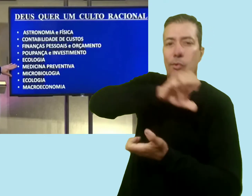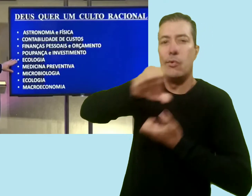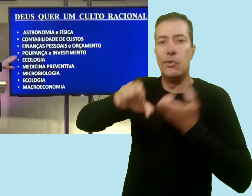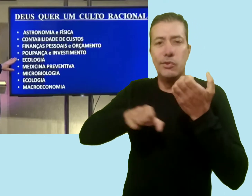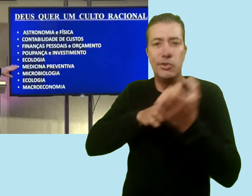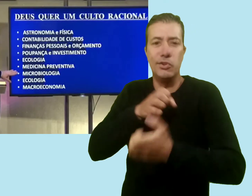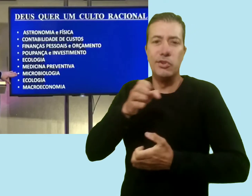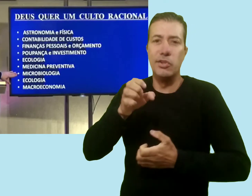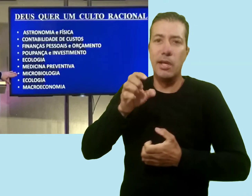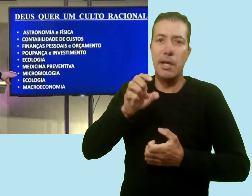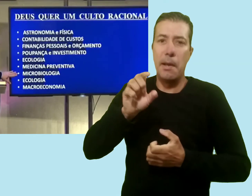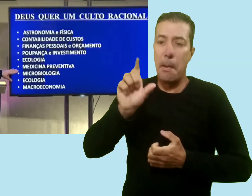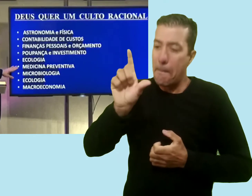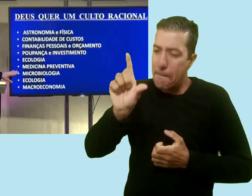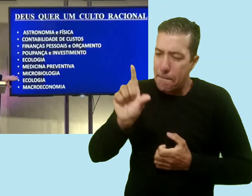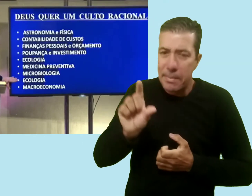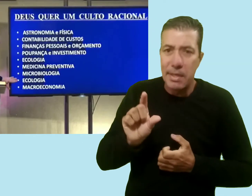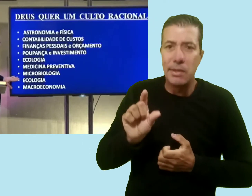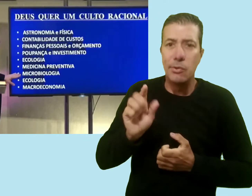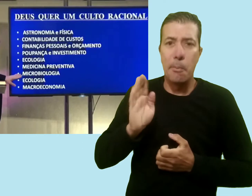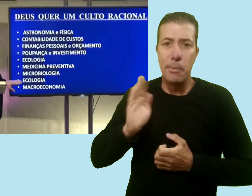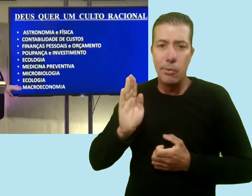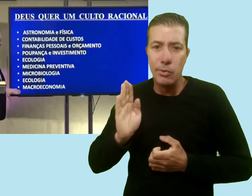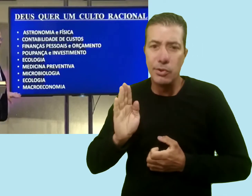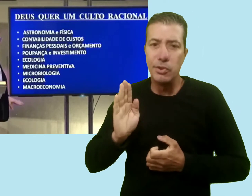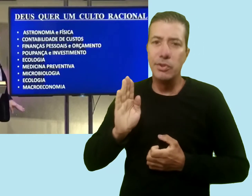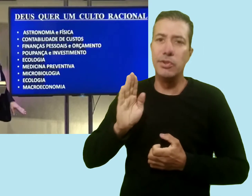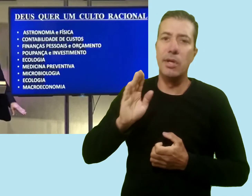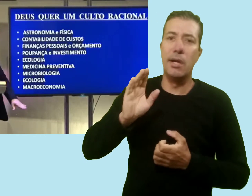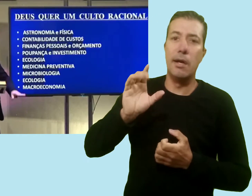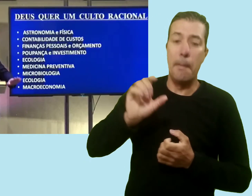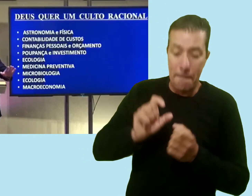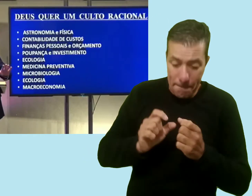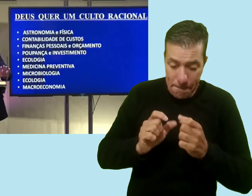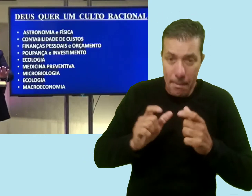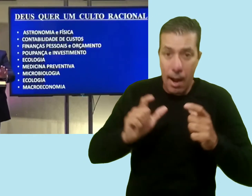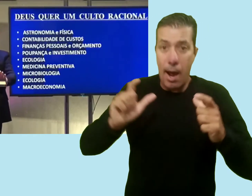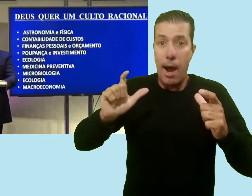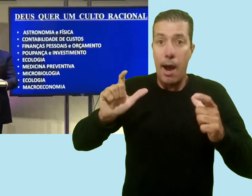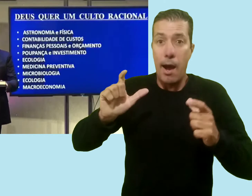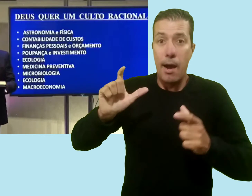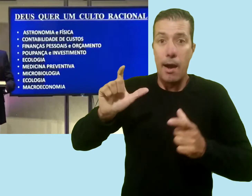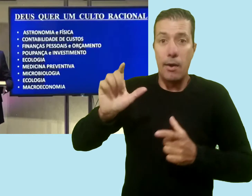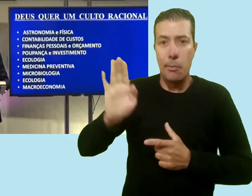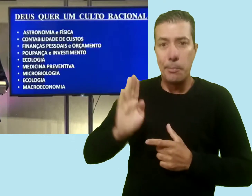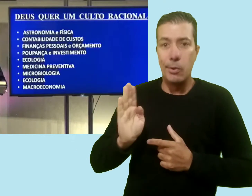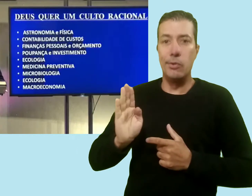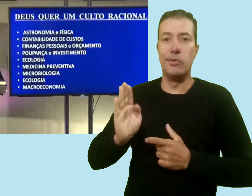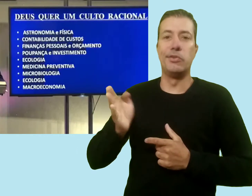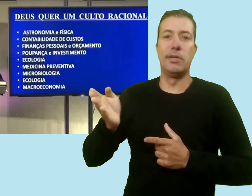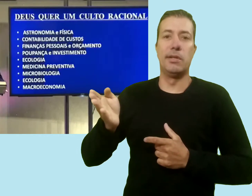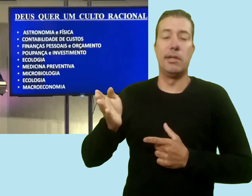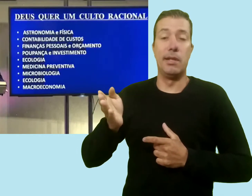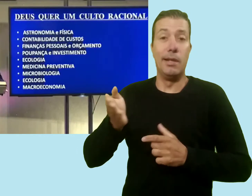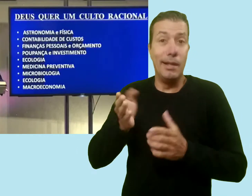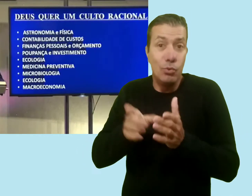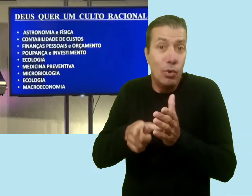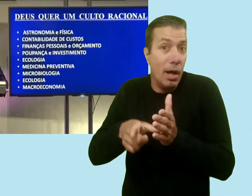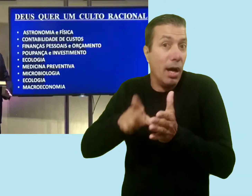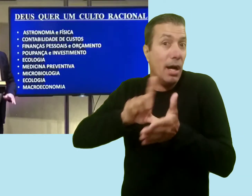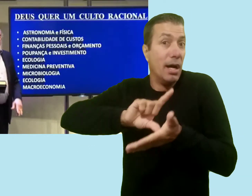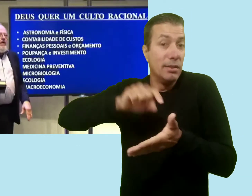medicina preventiva, microbiologia, ecologia, macroeconomia, tudo aqui na Bíblia, antecipado,